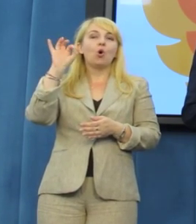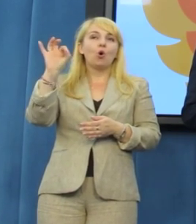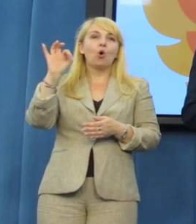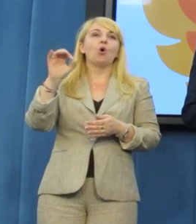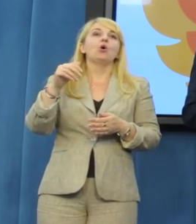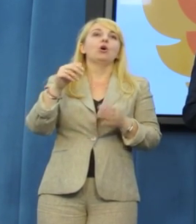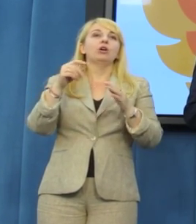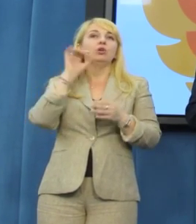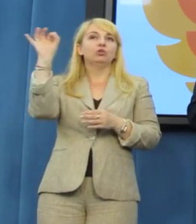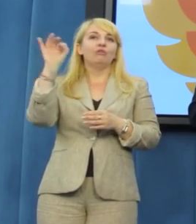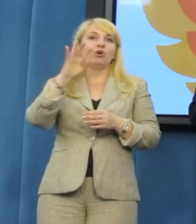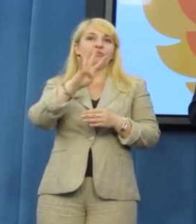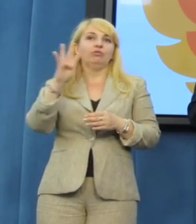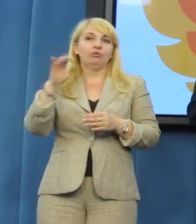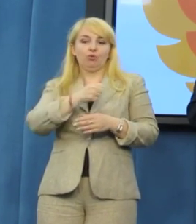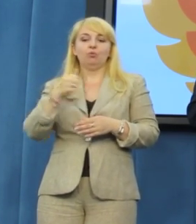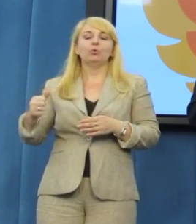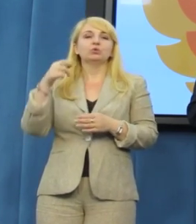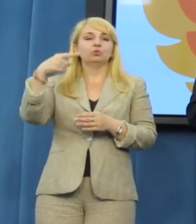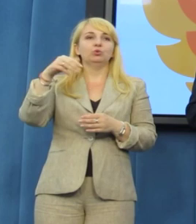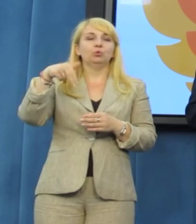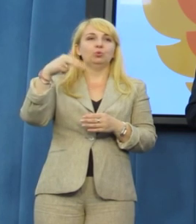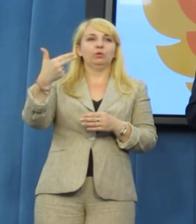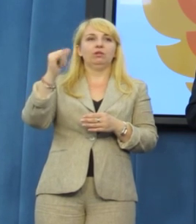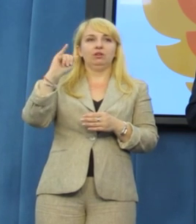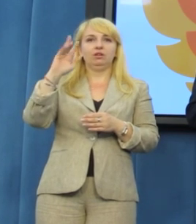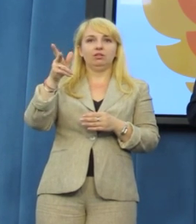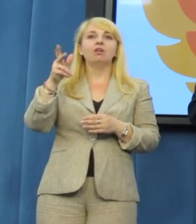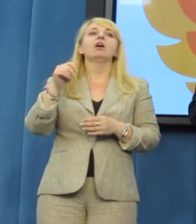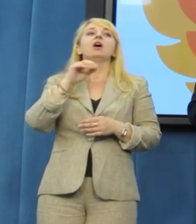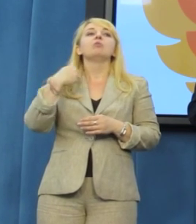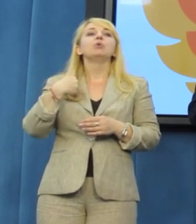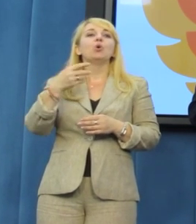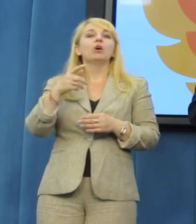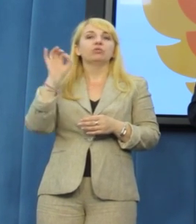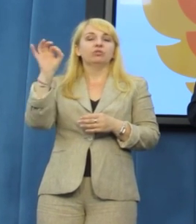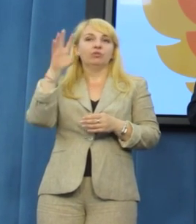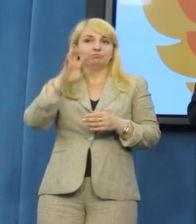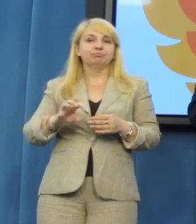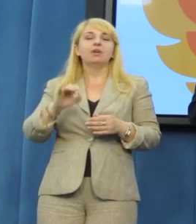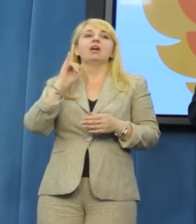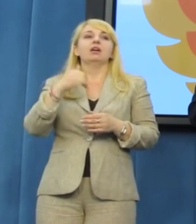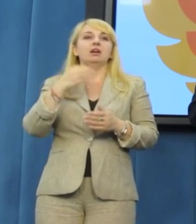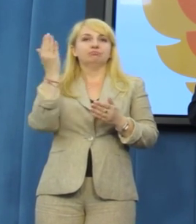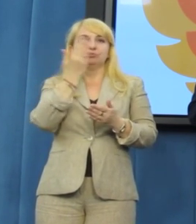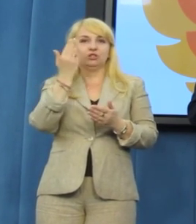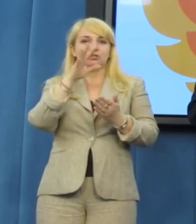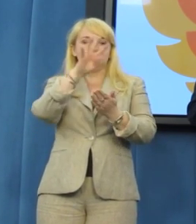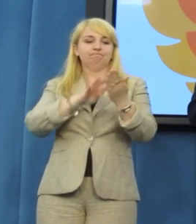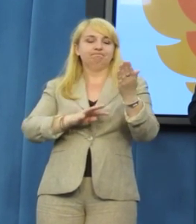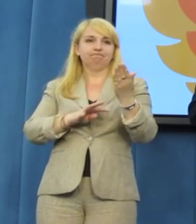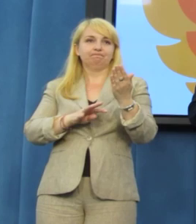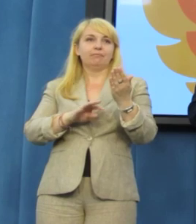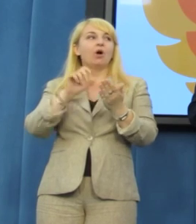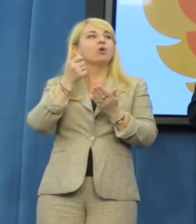posła Dunina. Każdy z nas może się zapoznać z tym projektem ustawy. Ja dogłębnie przeczytałem ten projekt ustawy. To